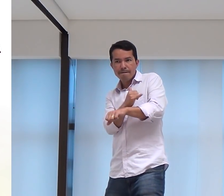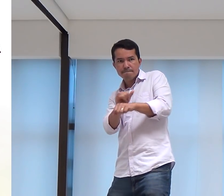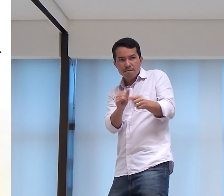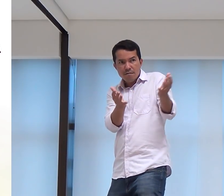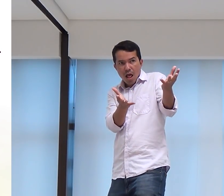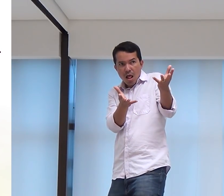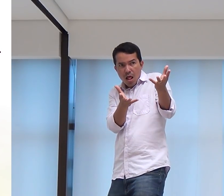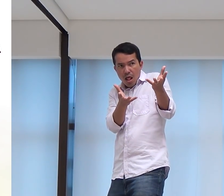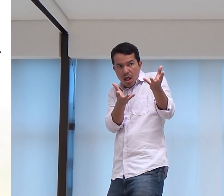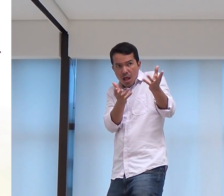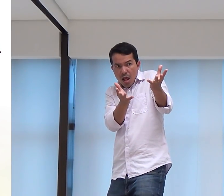O diabo